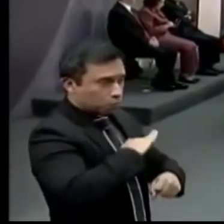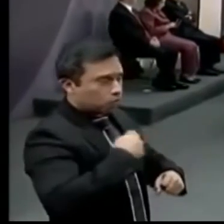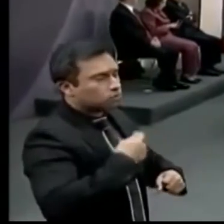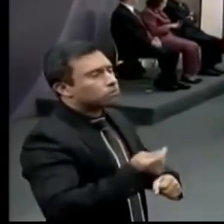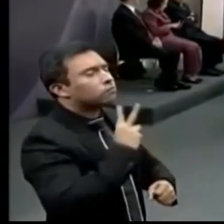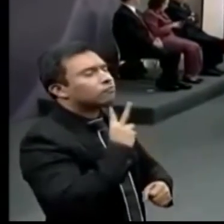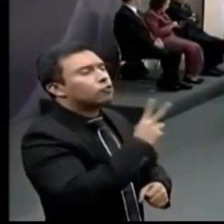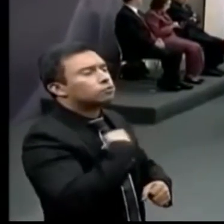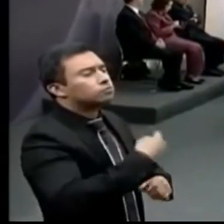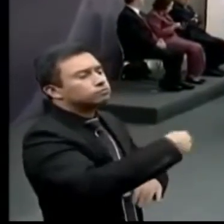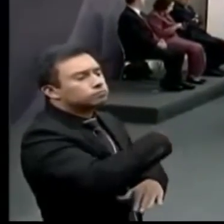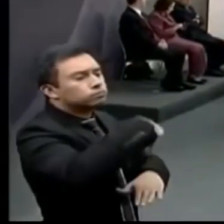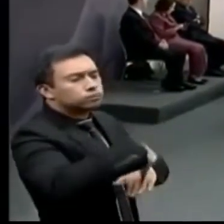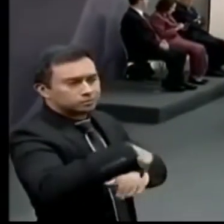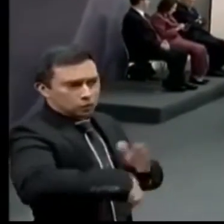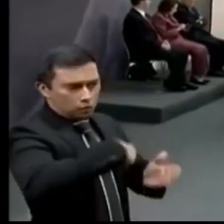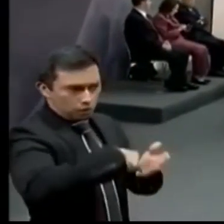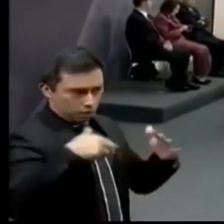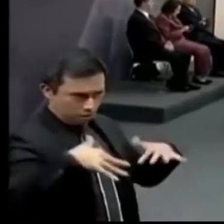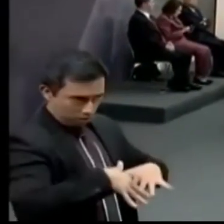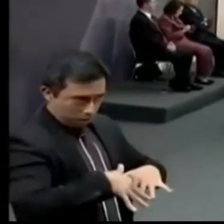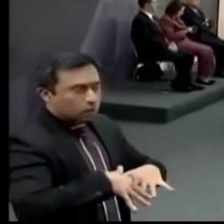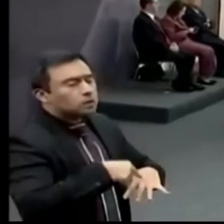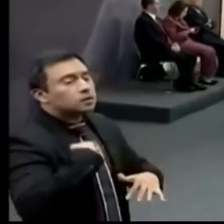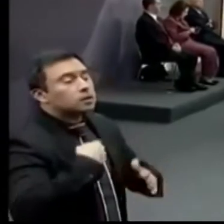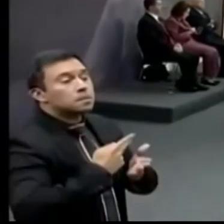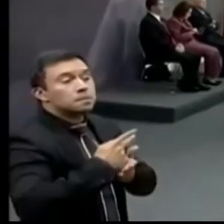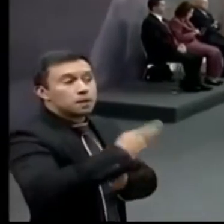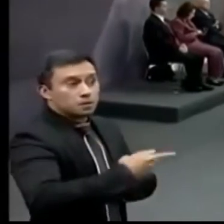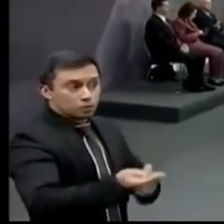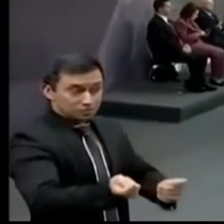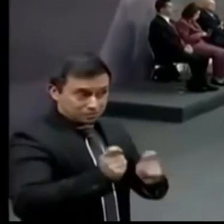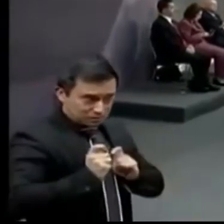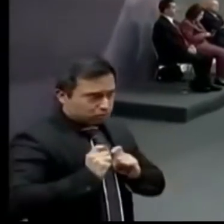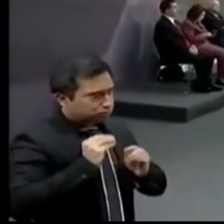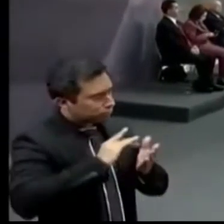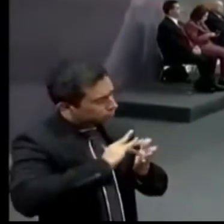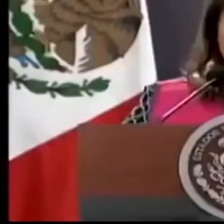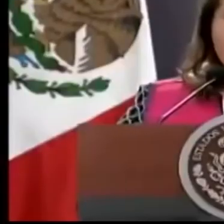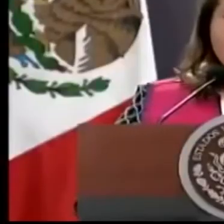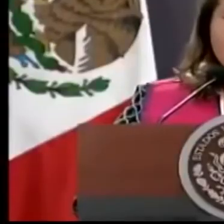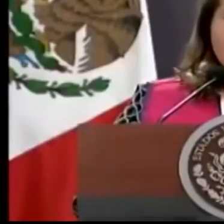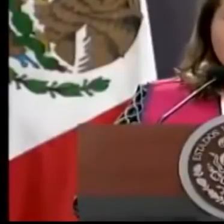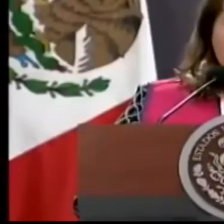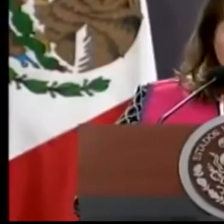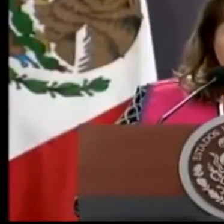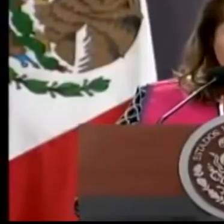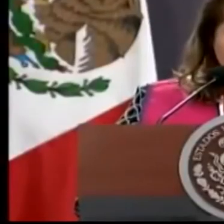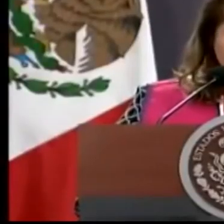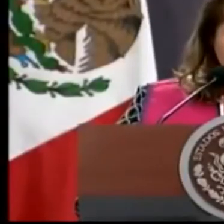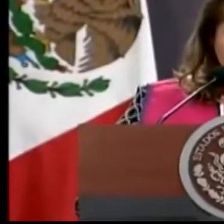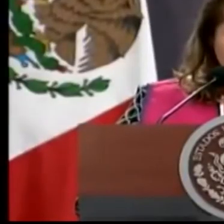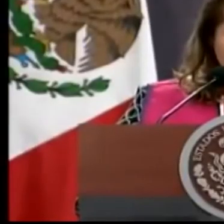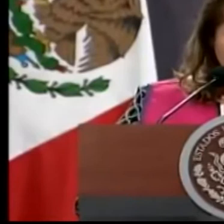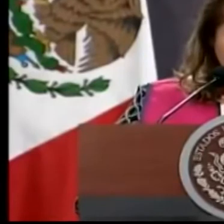lugar y agradecemos el premio que se nos otorga. Pero sobre todo agradecemos a Dios y a la Virgen